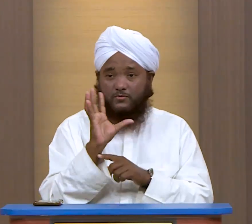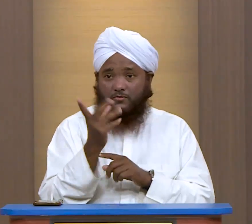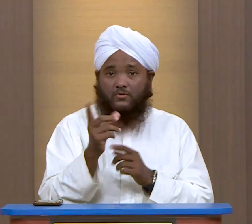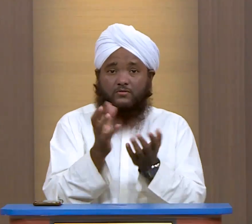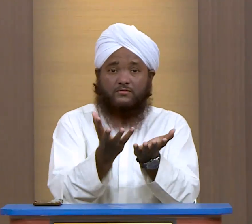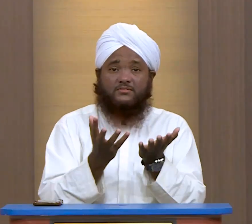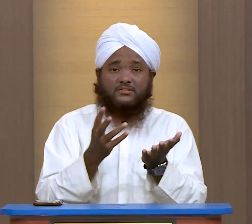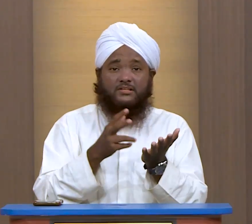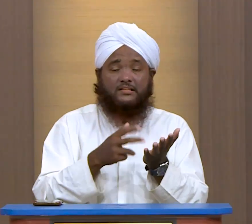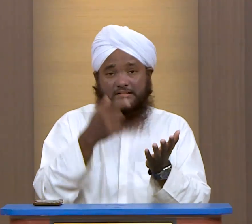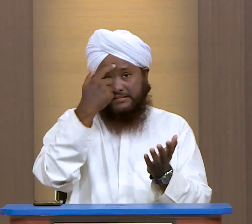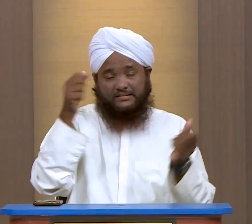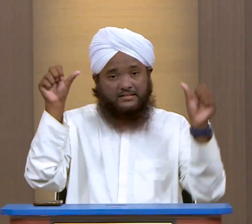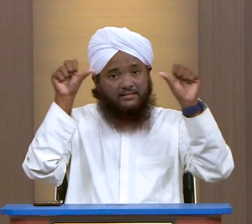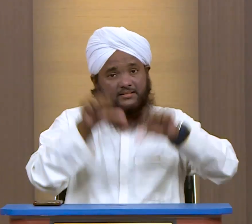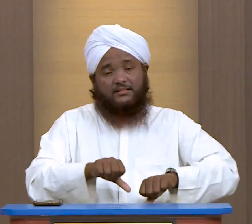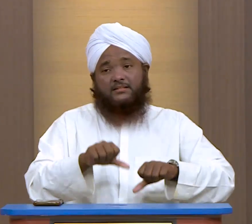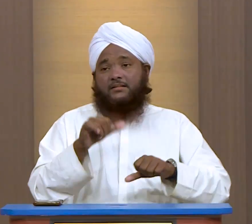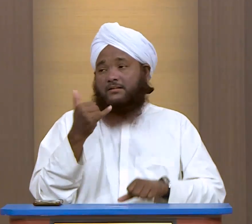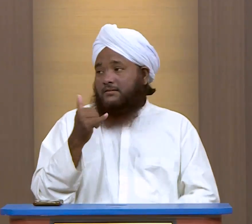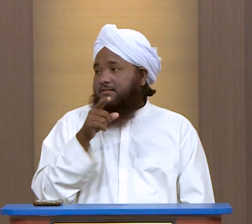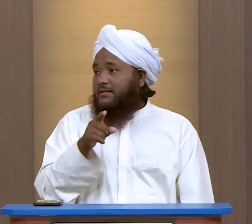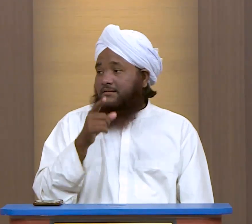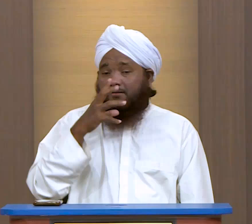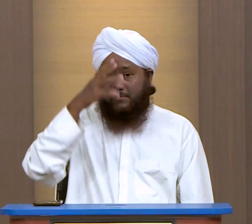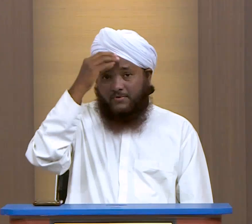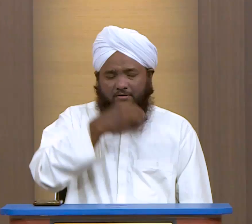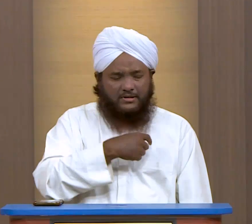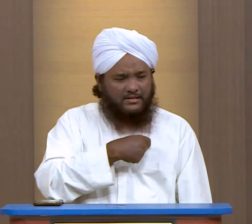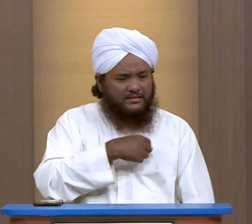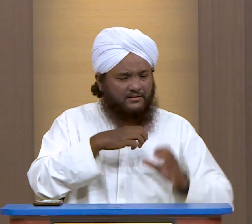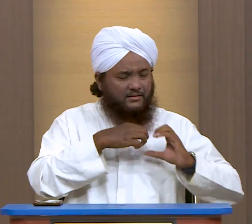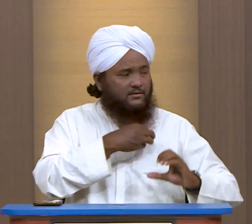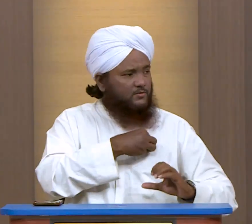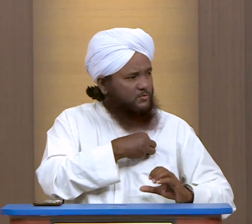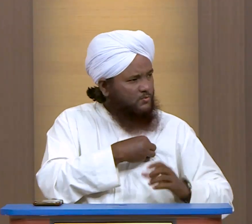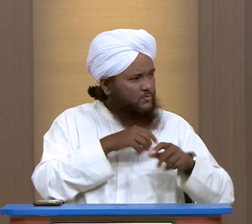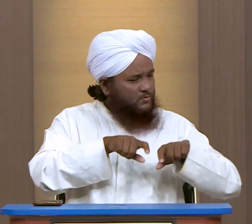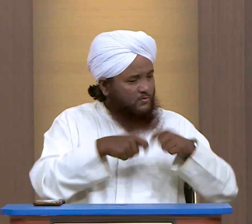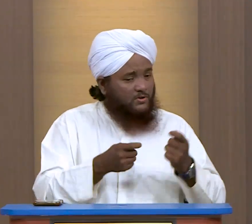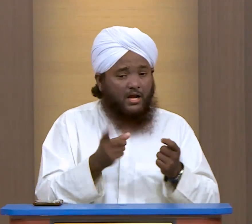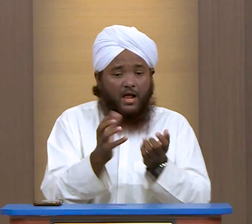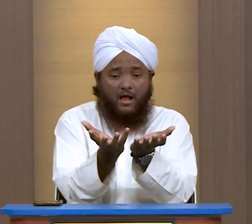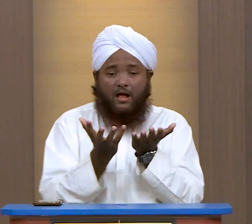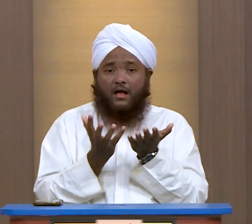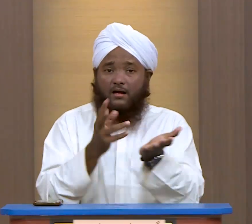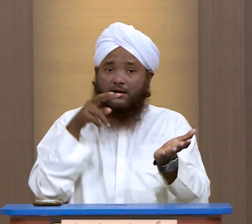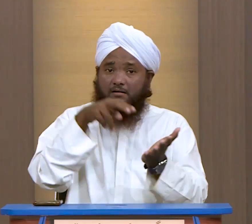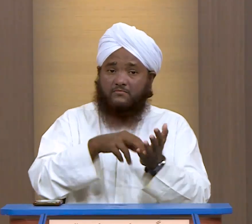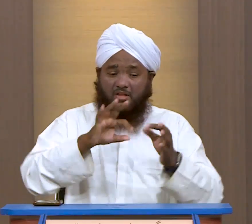تباہی مقدر بن سکتی ہے کہ والدین کا دل دکھانے والا آخرت میں تو عذاب نار کا حقدار ہوگا۔